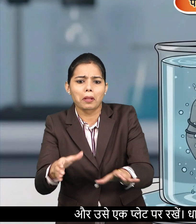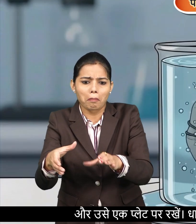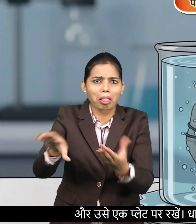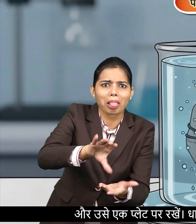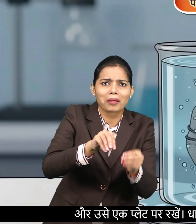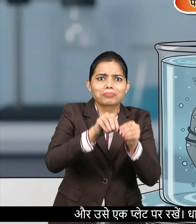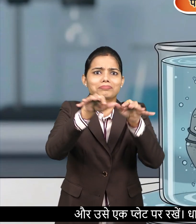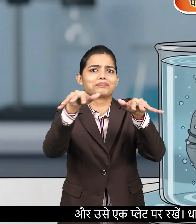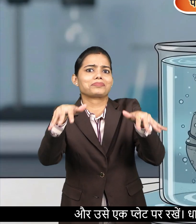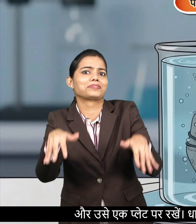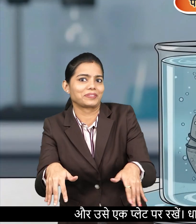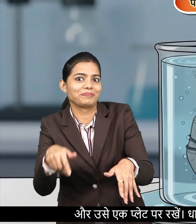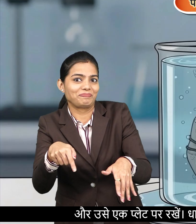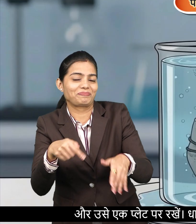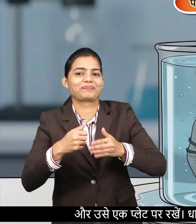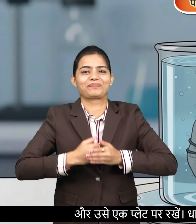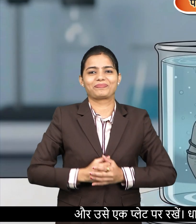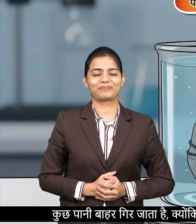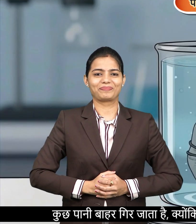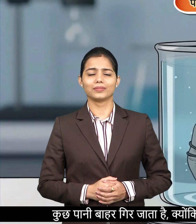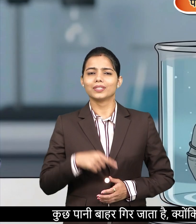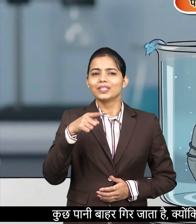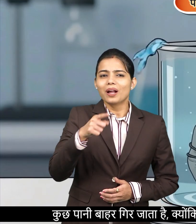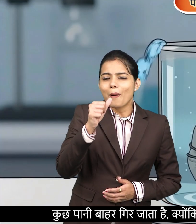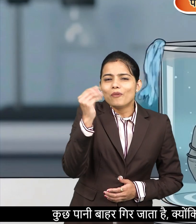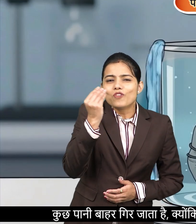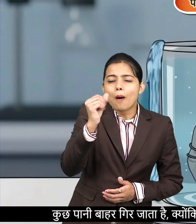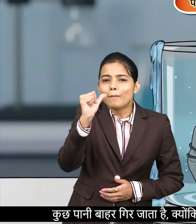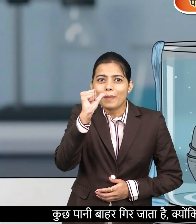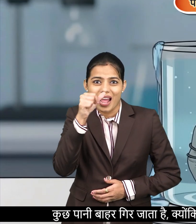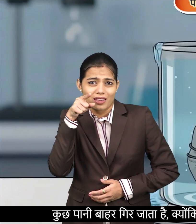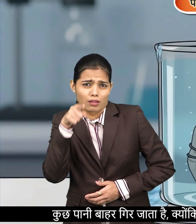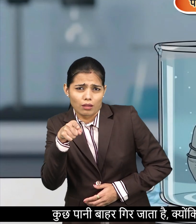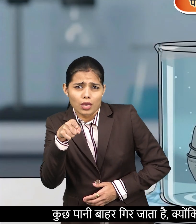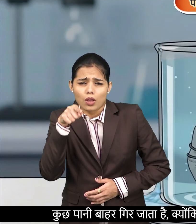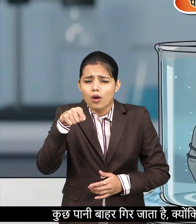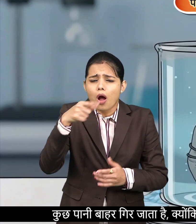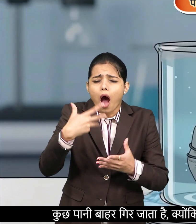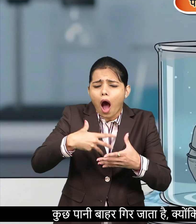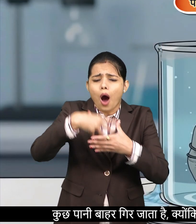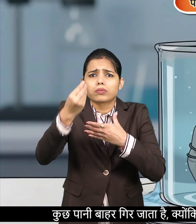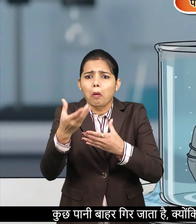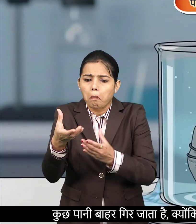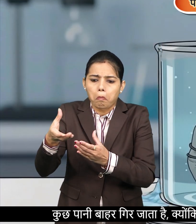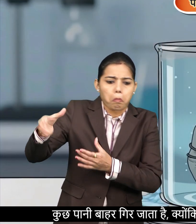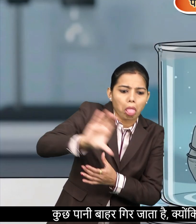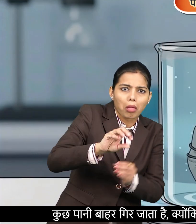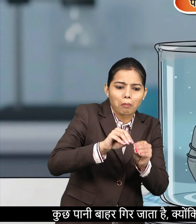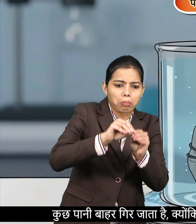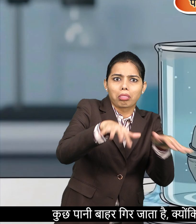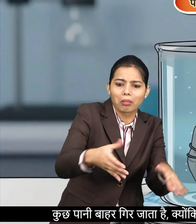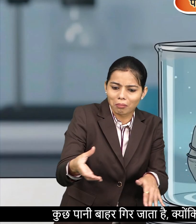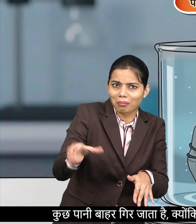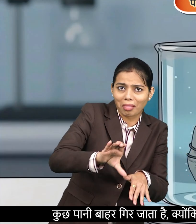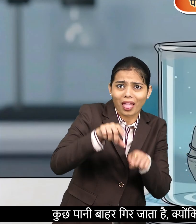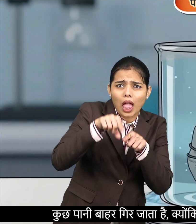बंधे हुए पत्थर को धीरे धीरे पानी में डुबोए। कुछ पानी बाहर गिर जाता है क्योंकि पत्थर भी पदार्थ है और वह